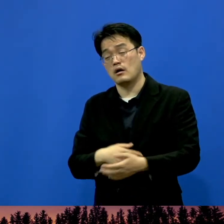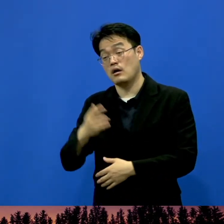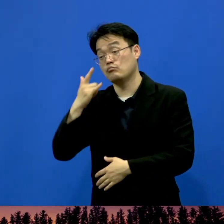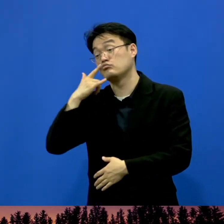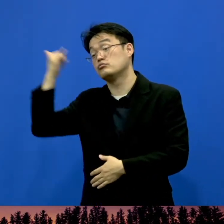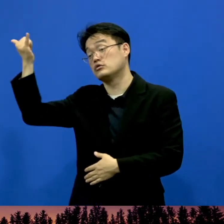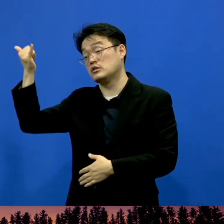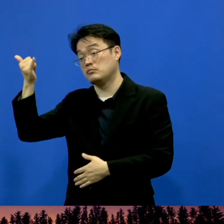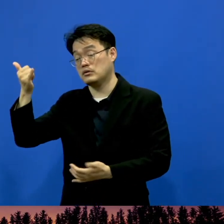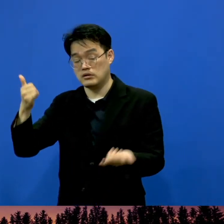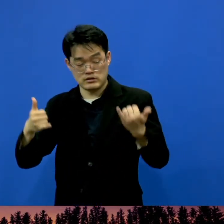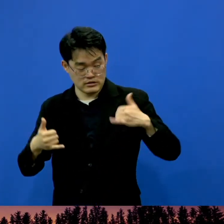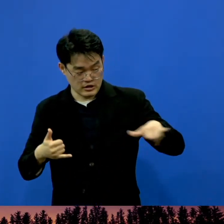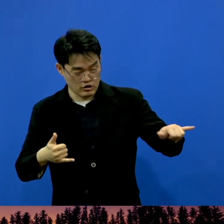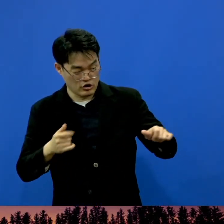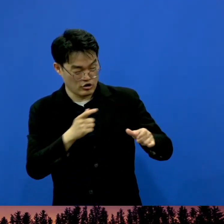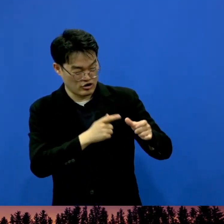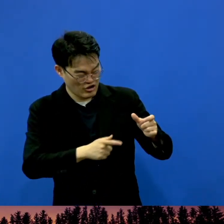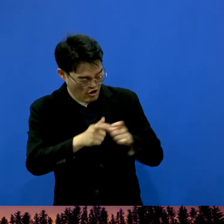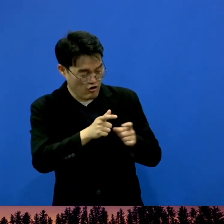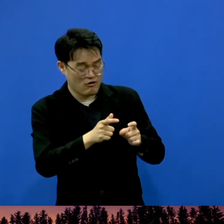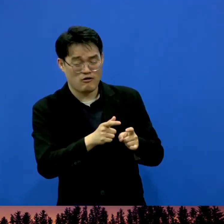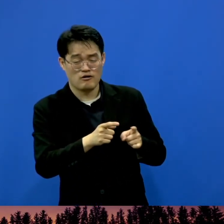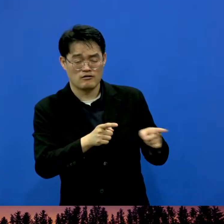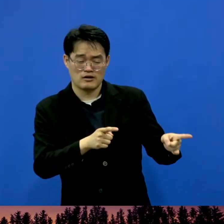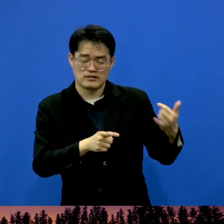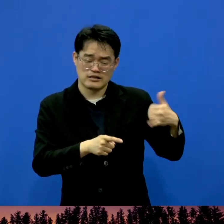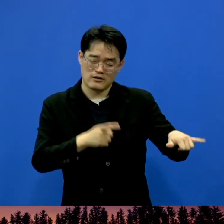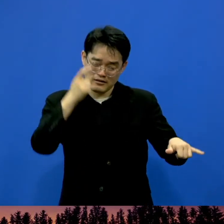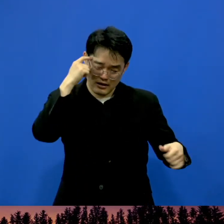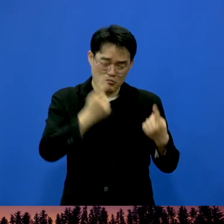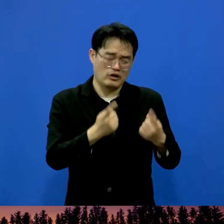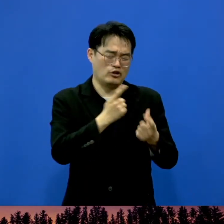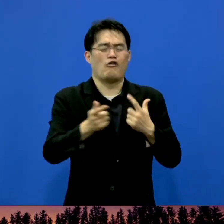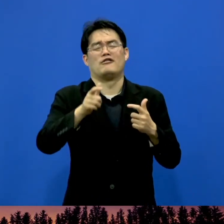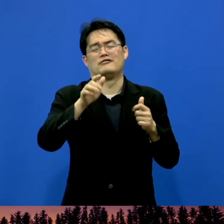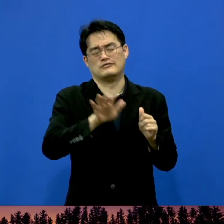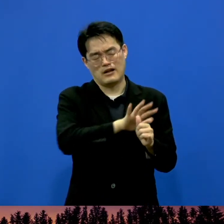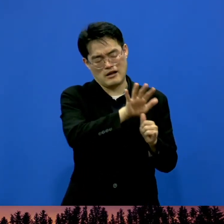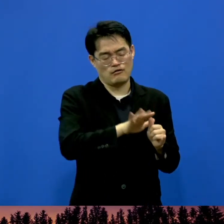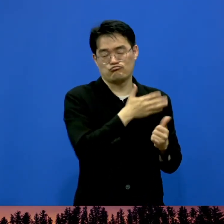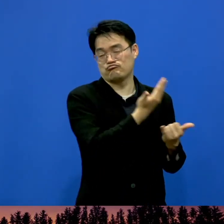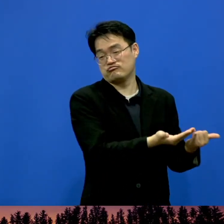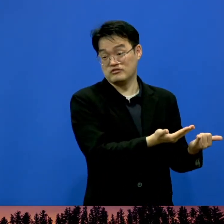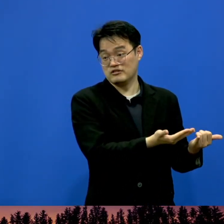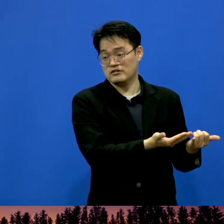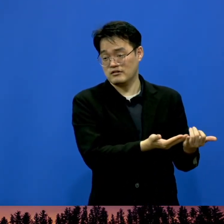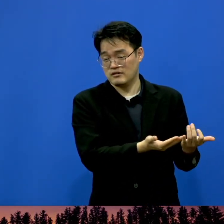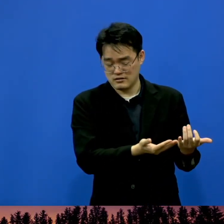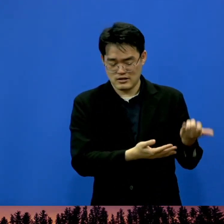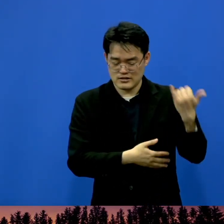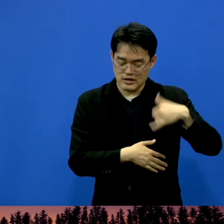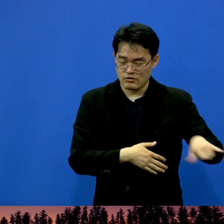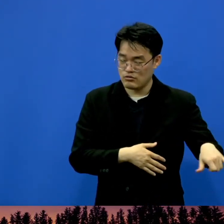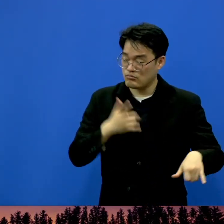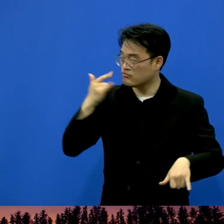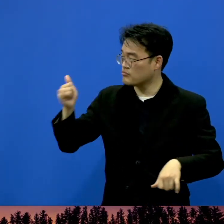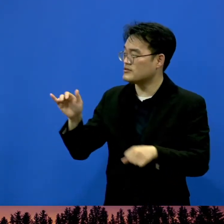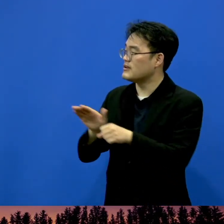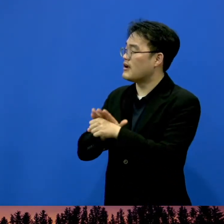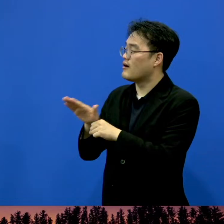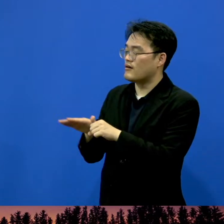이상으로 부모들은 자식을 사랑하죠. 근데 자식들은 그 부모의 사랑을 보지 못해요. 못